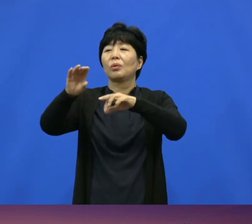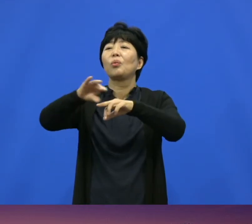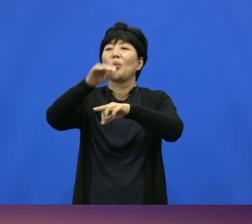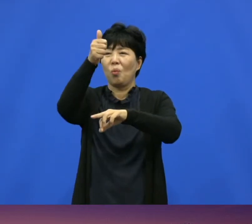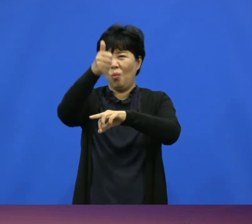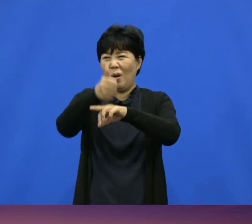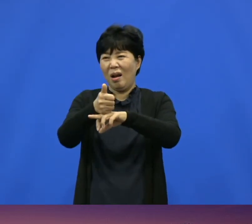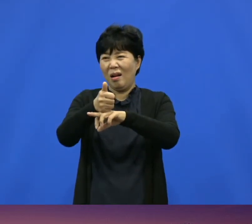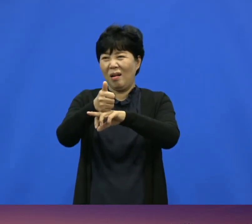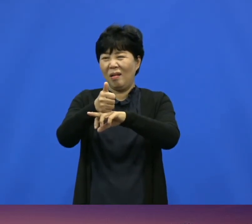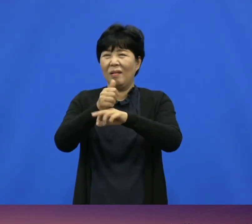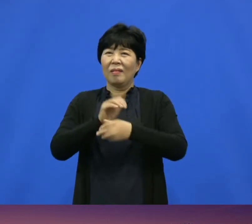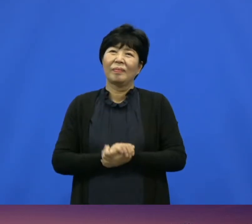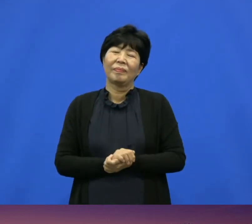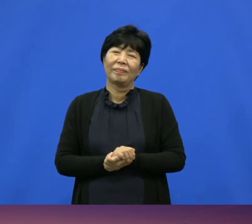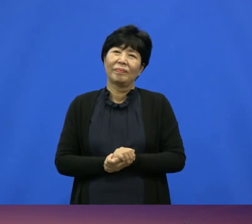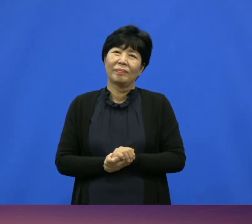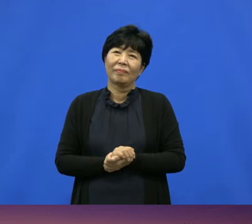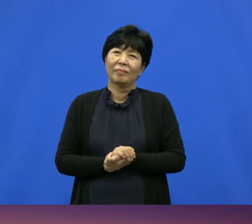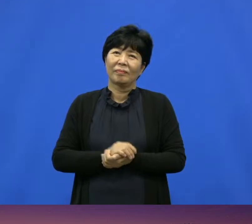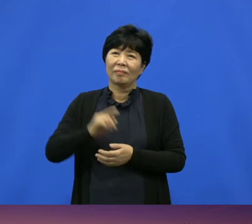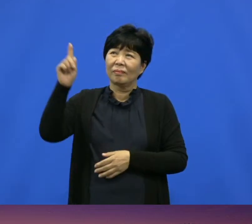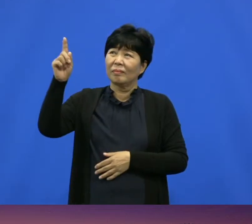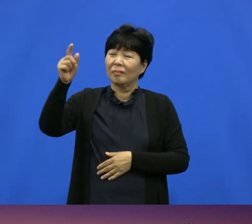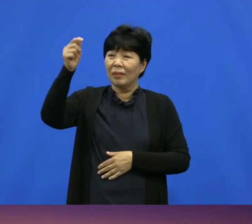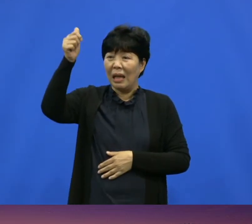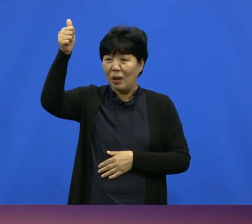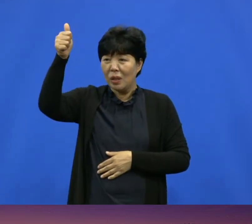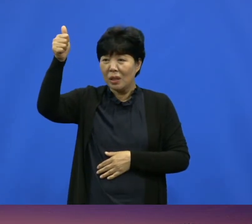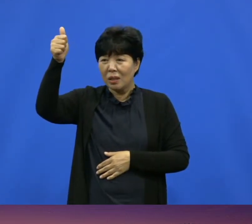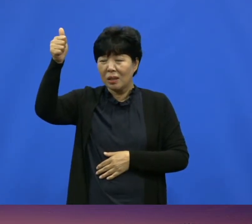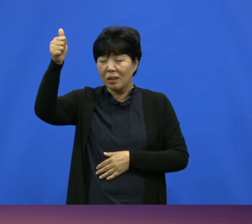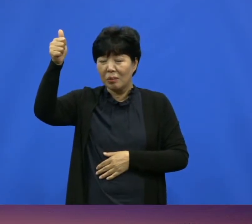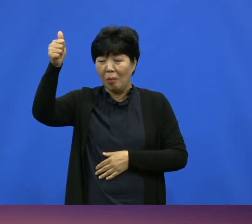다 넘어져도 다윗은 넘어지면 안 돼요.